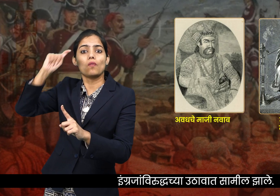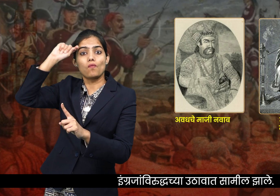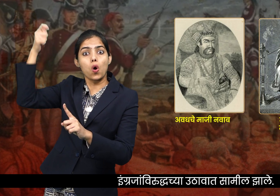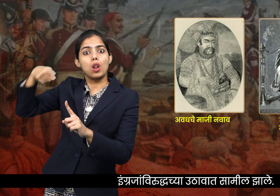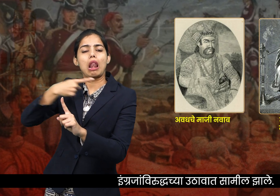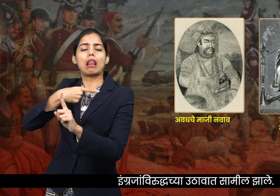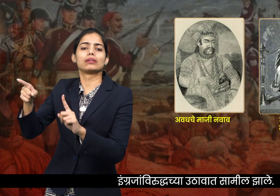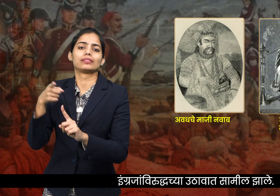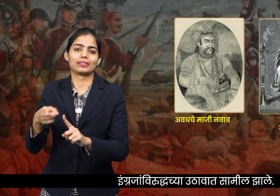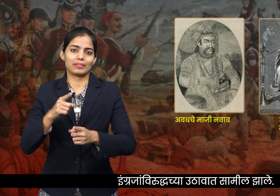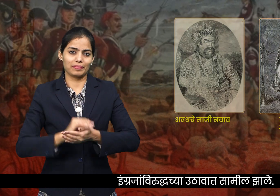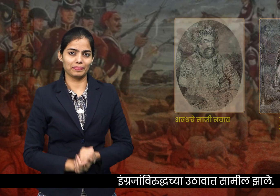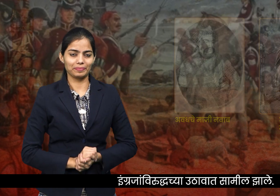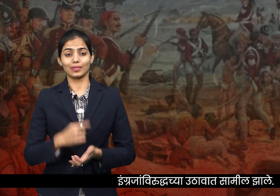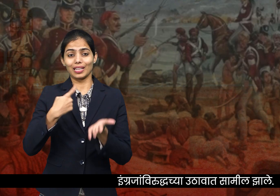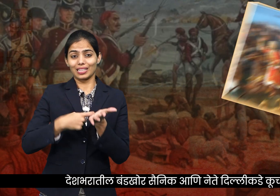सामील झाले.